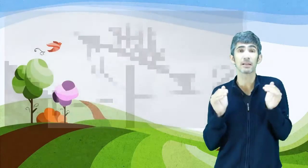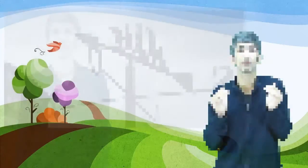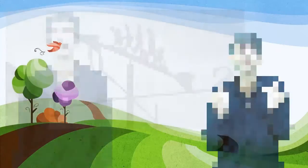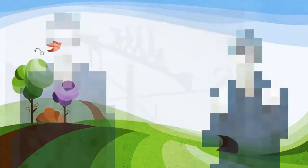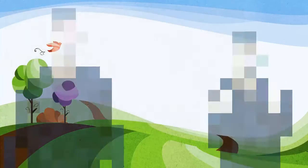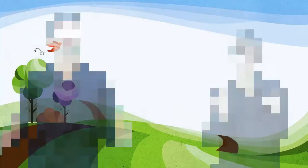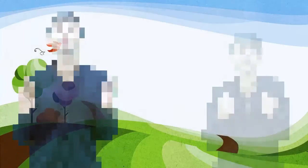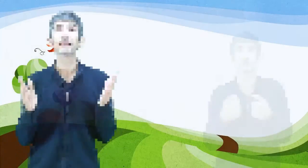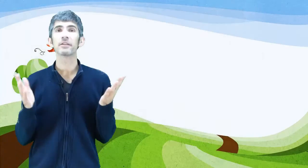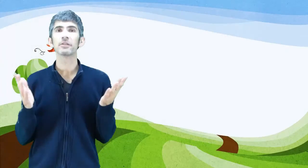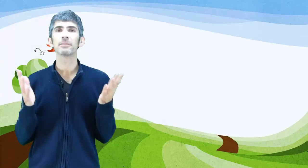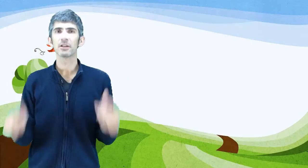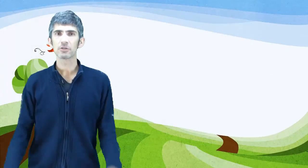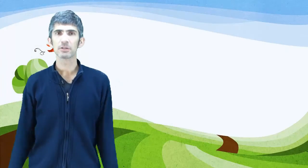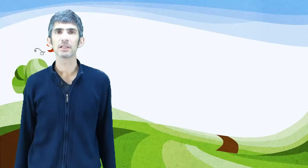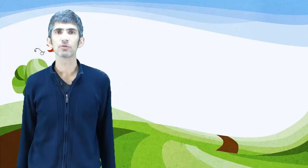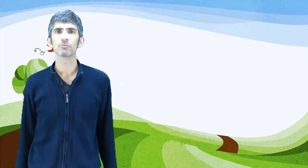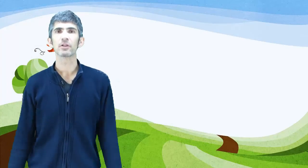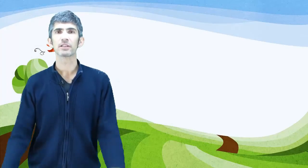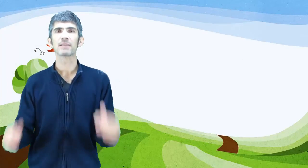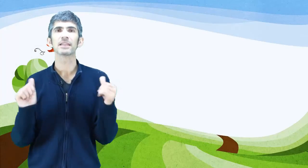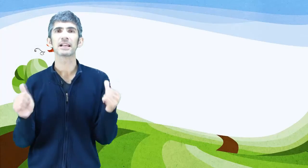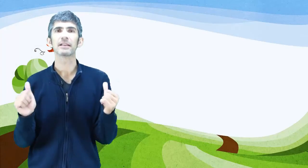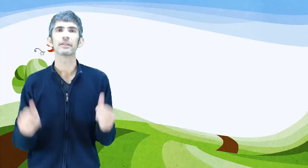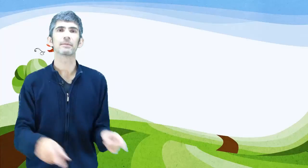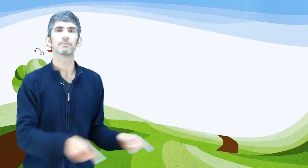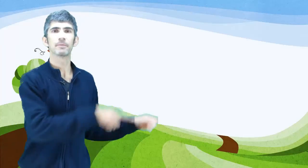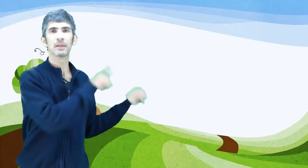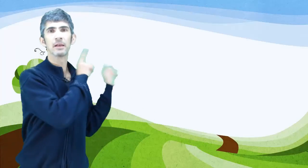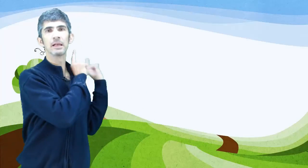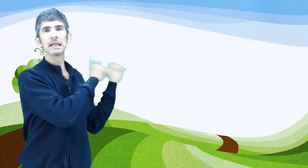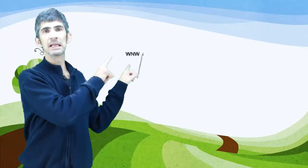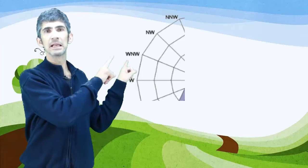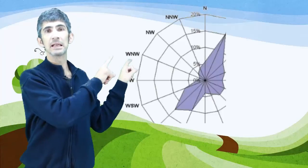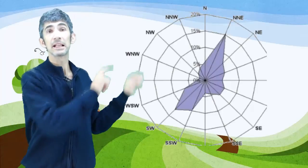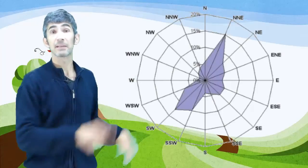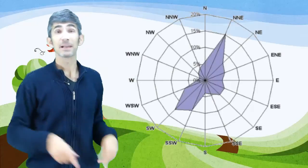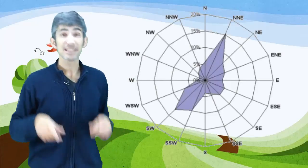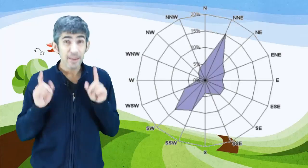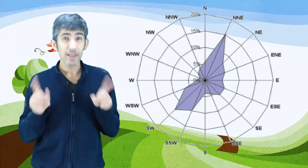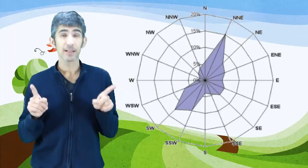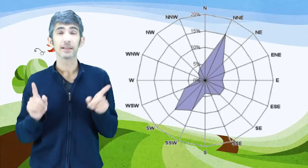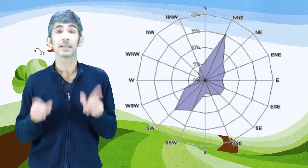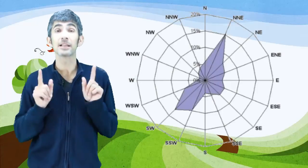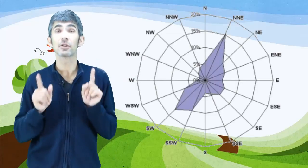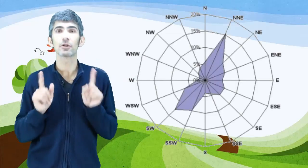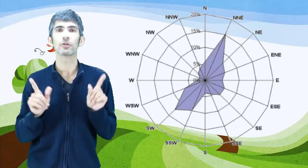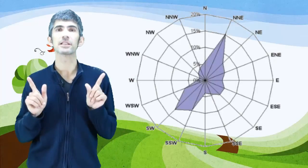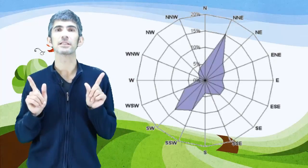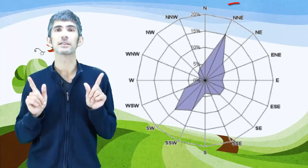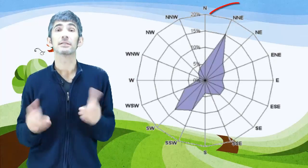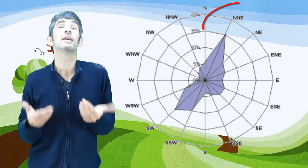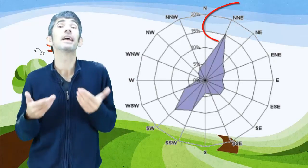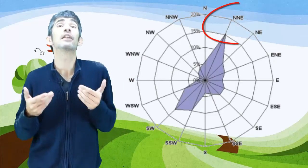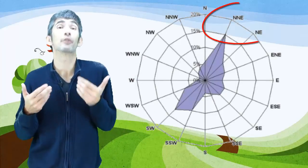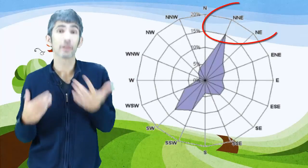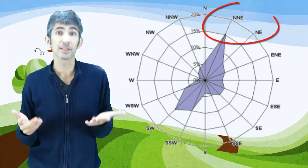mirad de dónde vienen los cientos mayoritariamente en galicia el que más se da es el nor-noreste el nord es